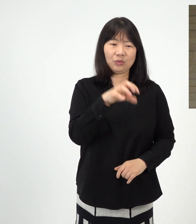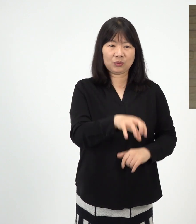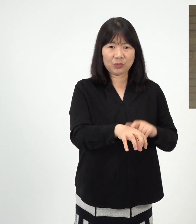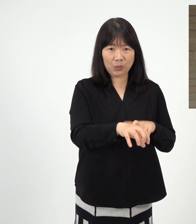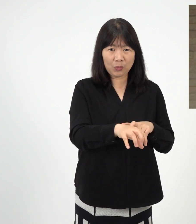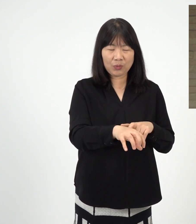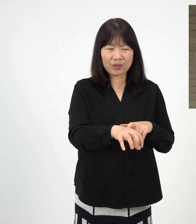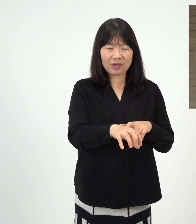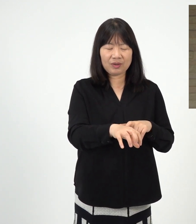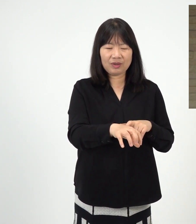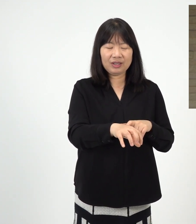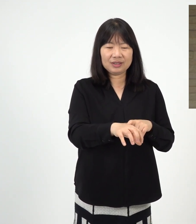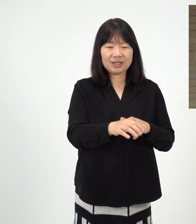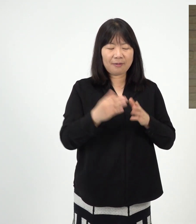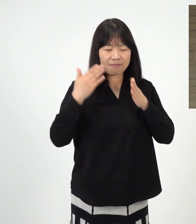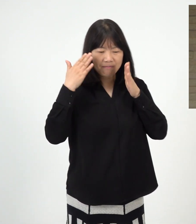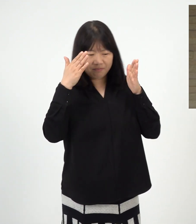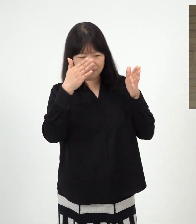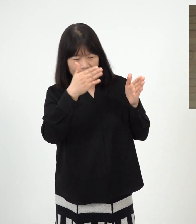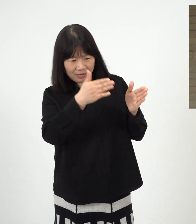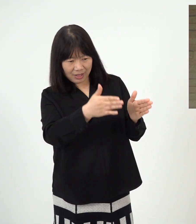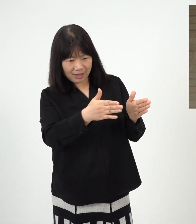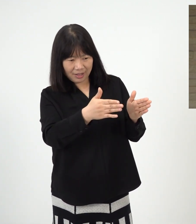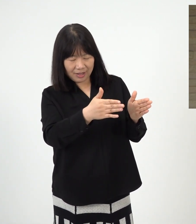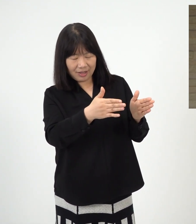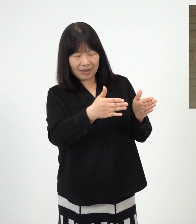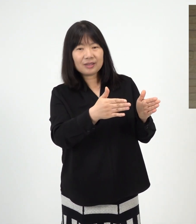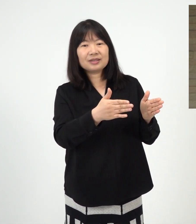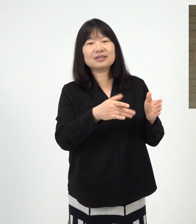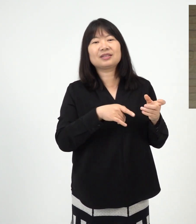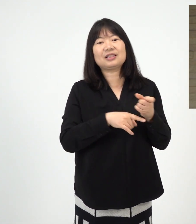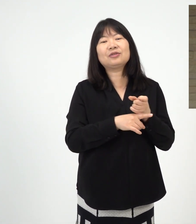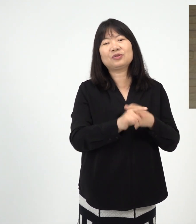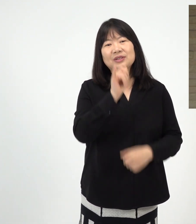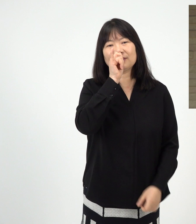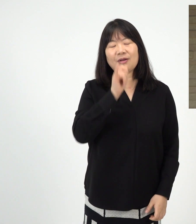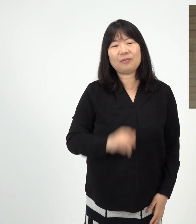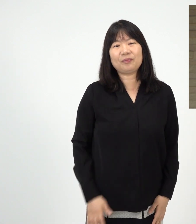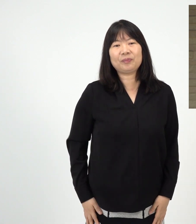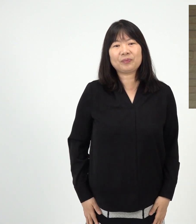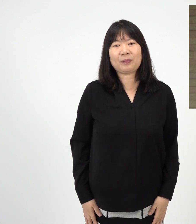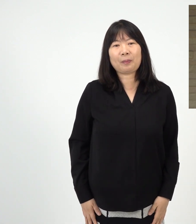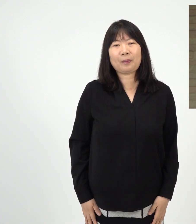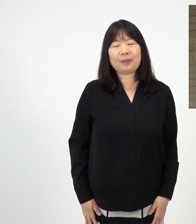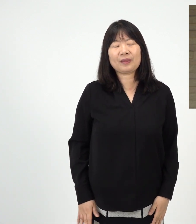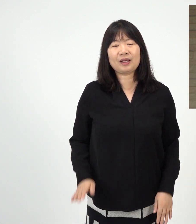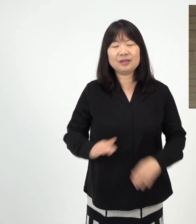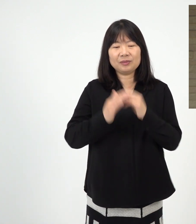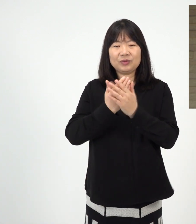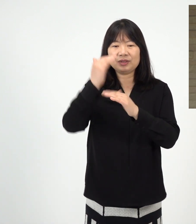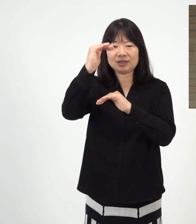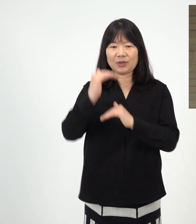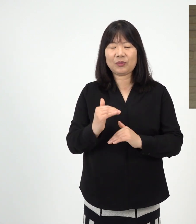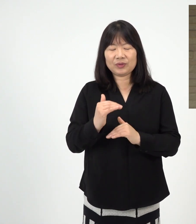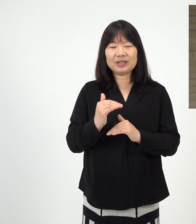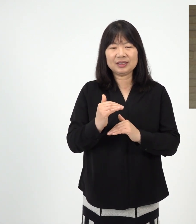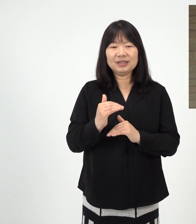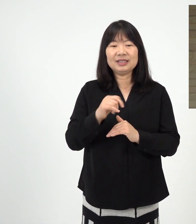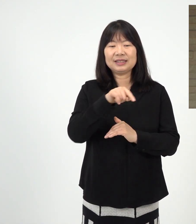현장들을 주목해 하시고 바라보게 하시는 거예요. 오늘 사실 이 모든 내용이 그